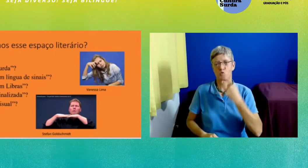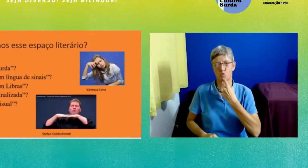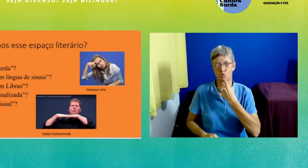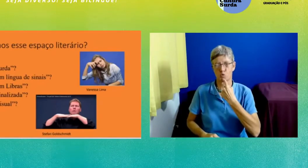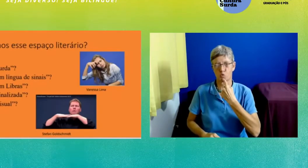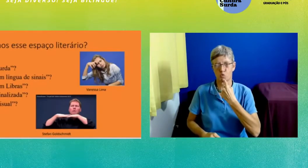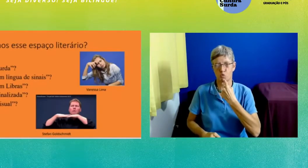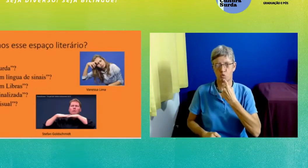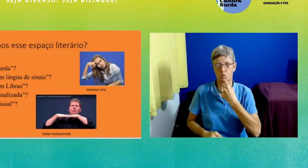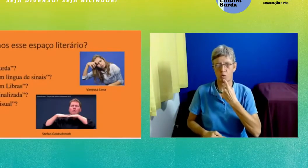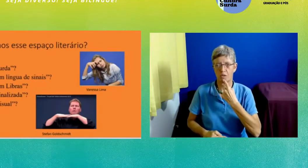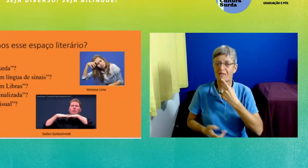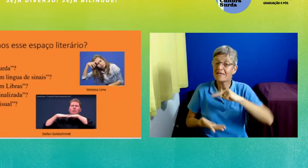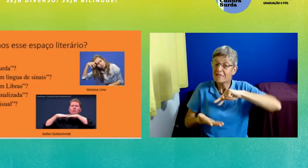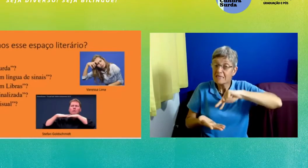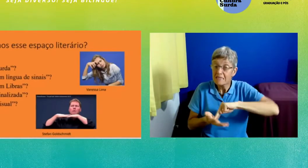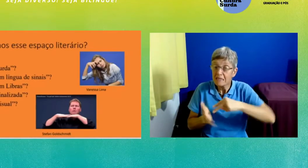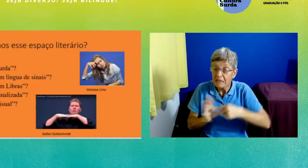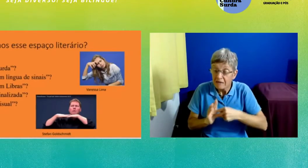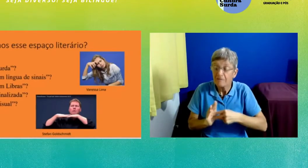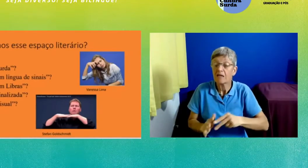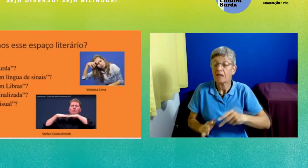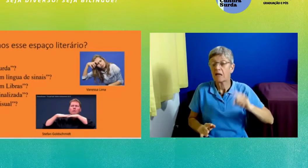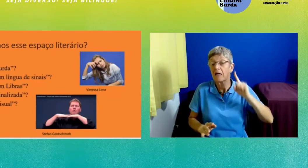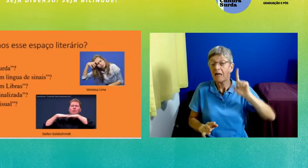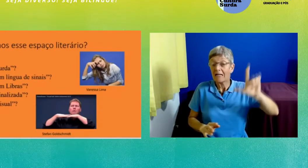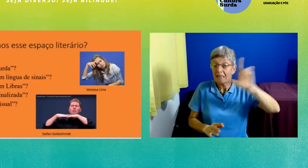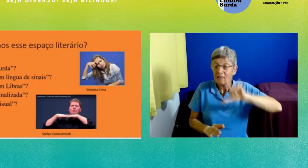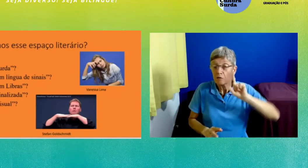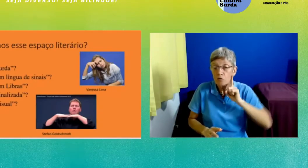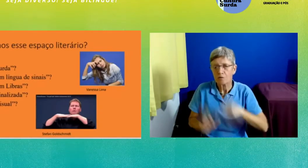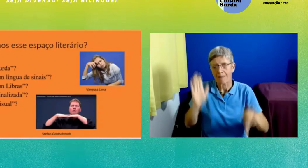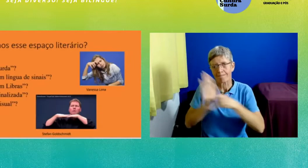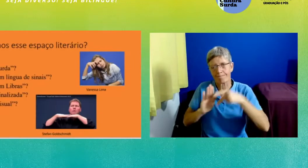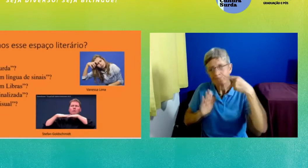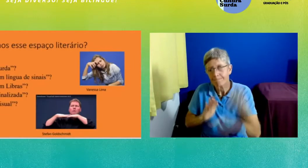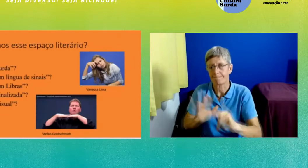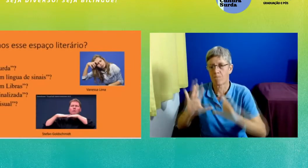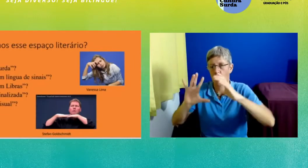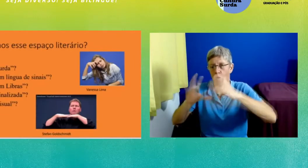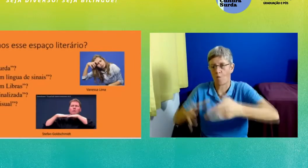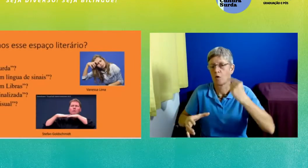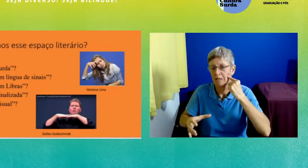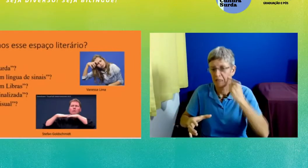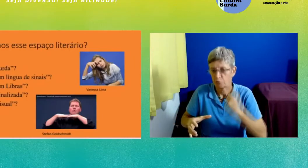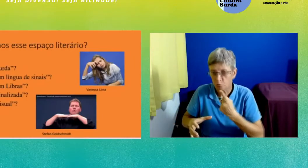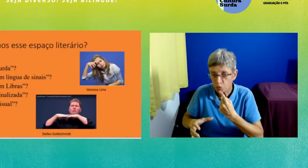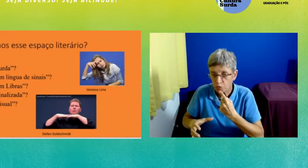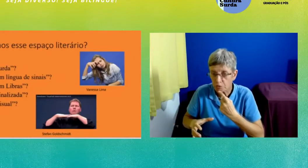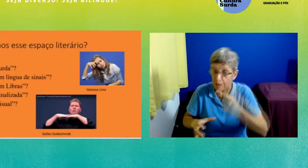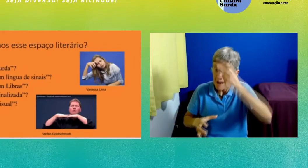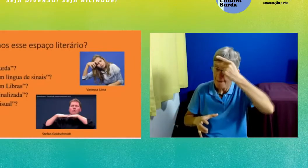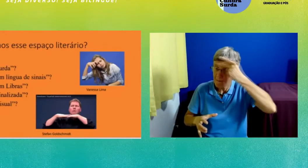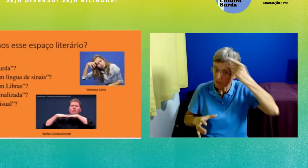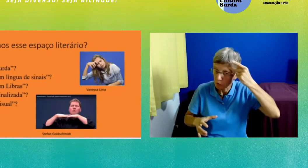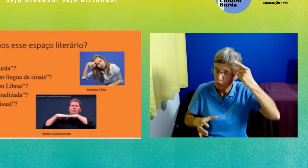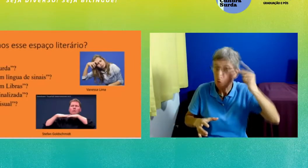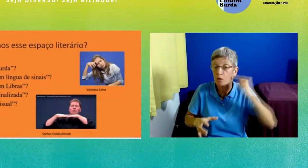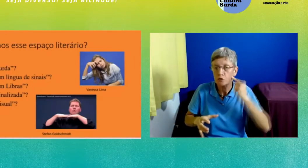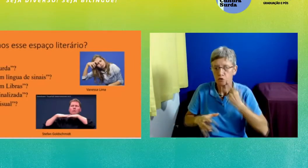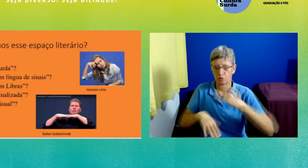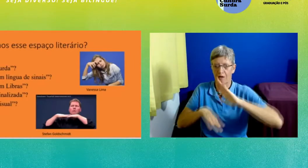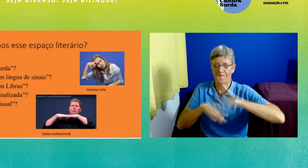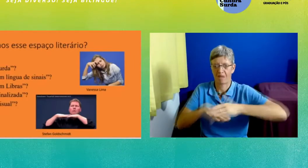uma ideia de uma expressão de um surdo poética, que significa a literatura